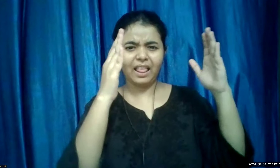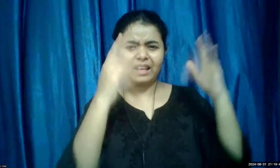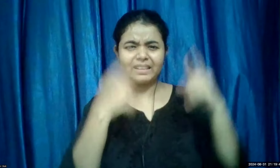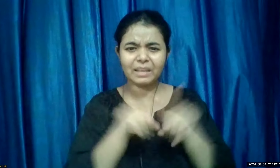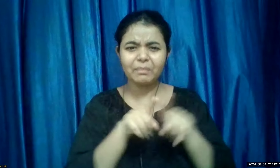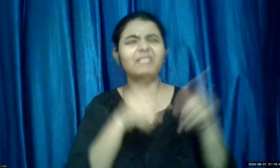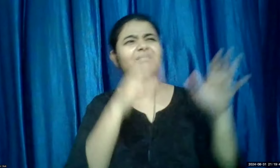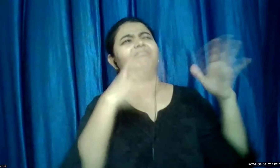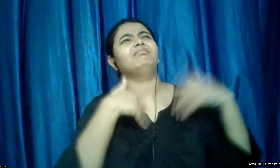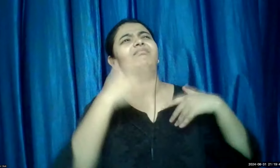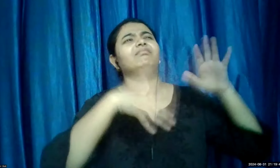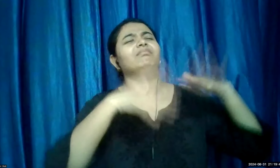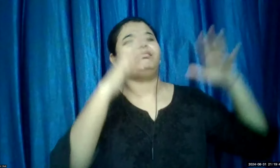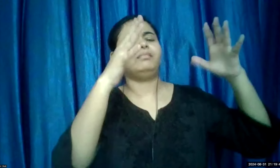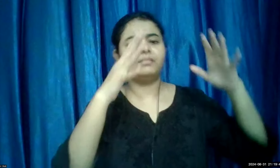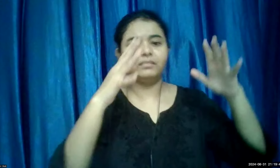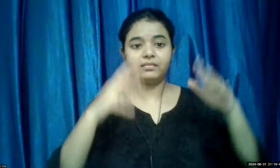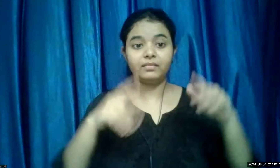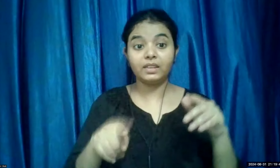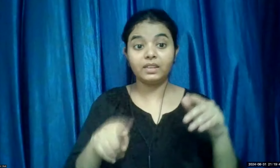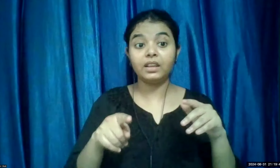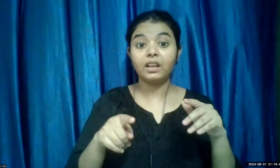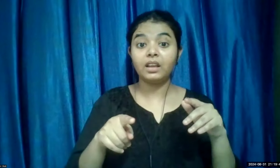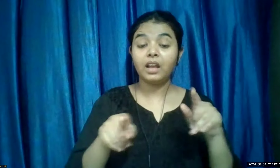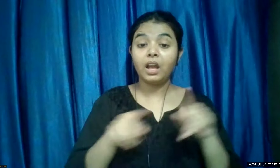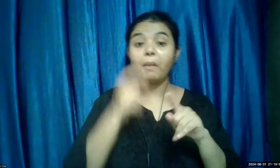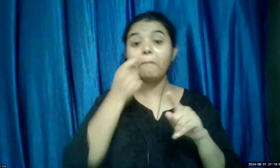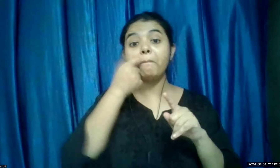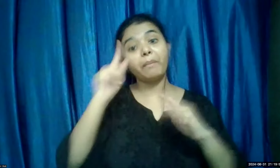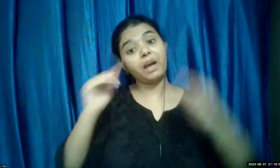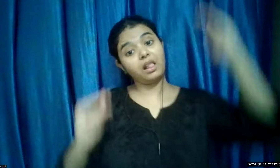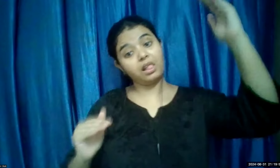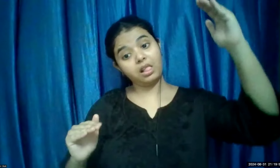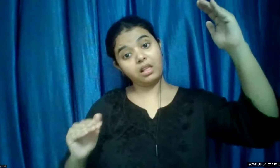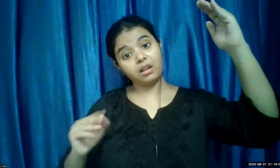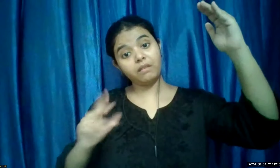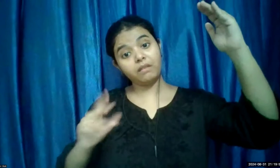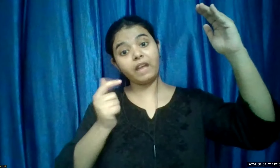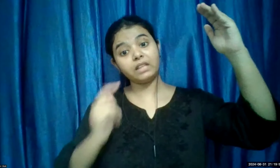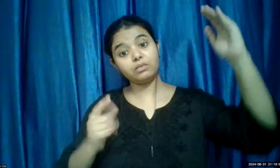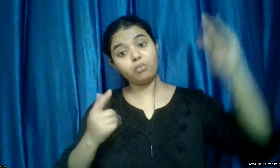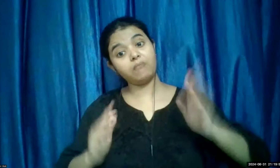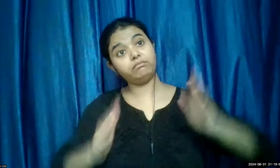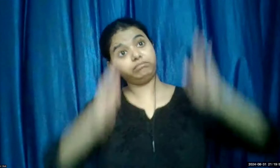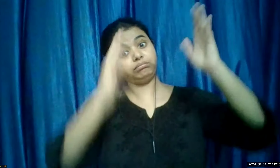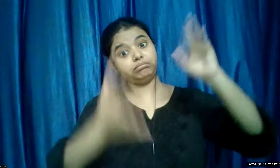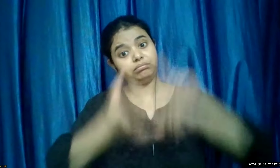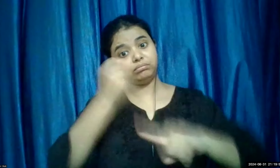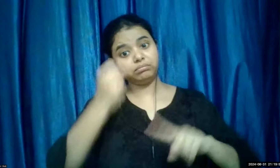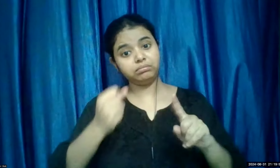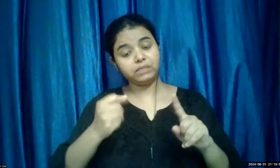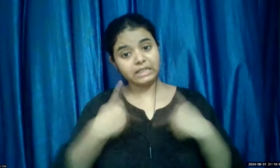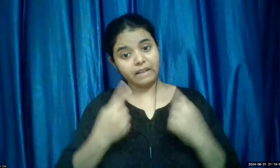जाना चाहता है। लेकिन क्या 6 फीट के व्यक्ति की गोदी में कोई छोटा बालक जा सकता है 1 साल का 2 साल का, अपने बल से